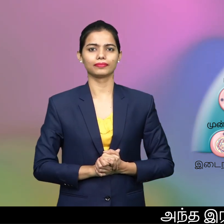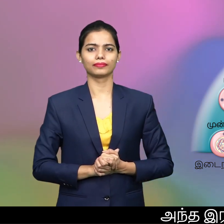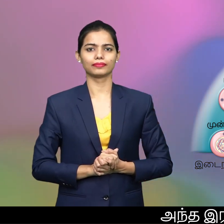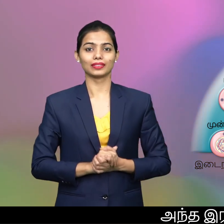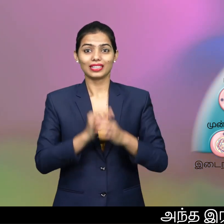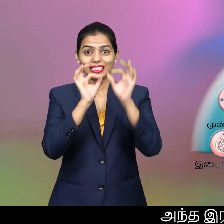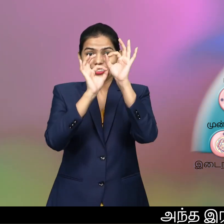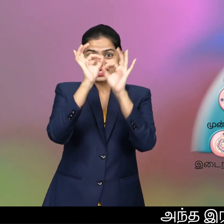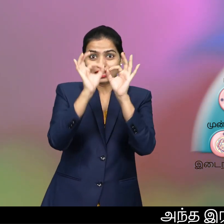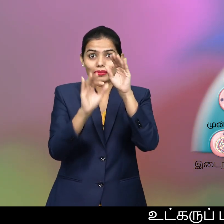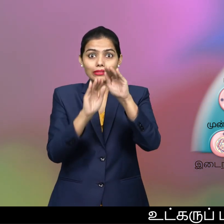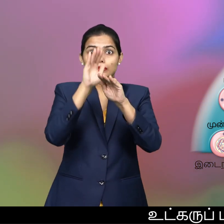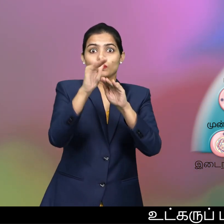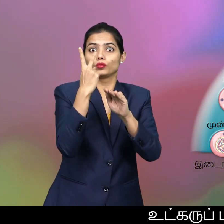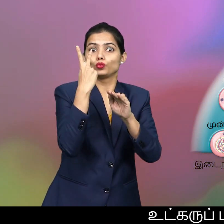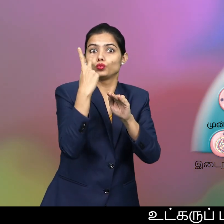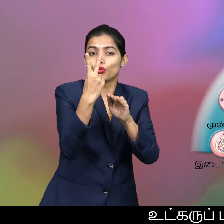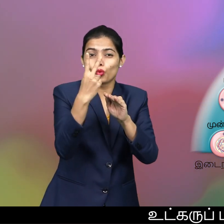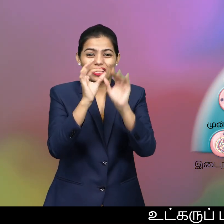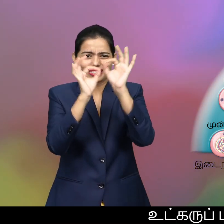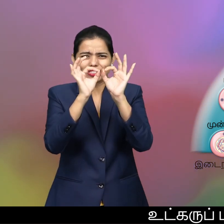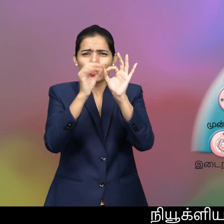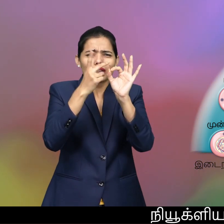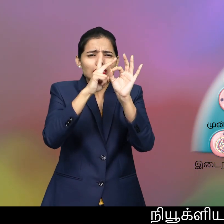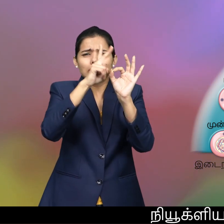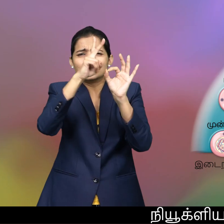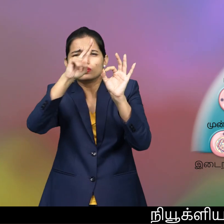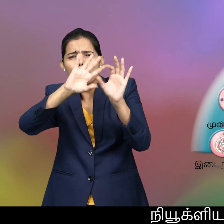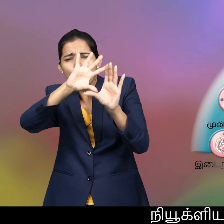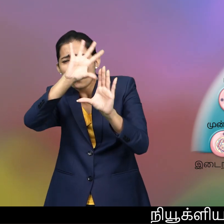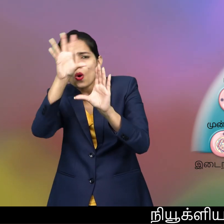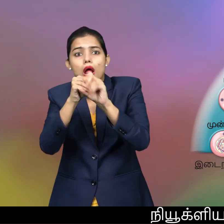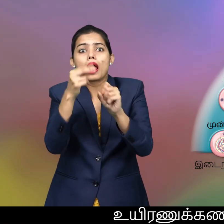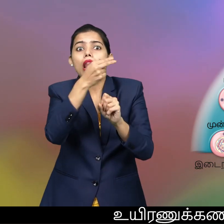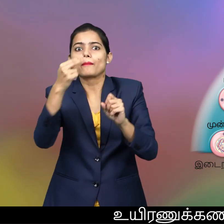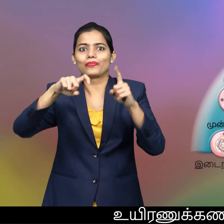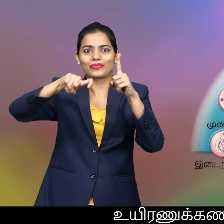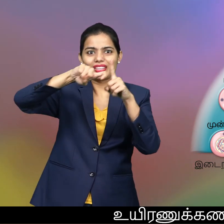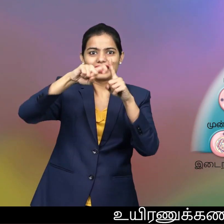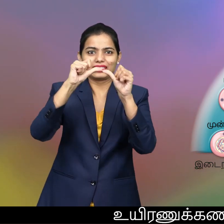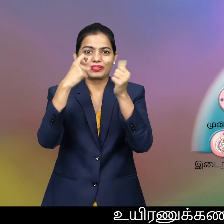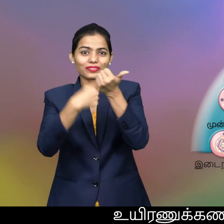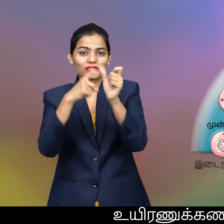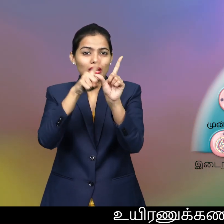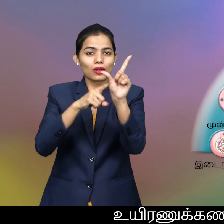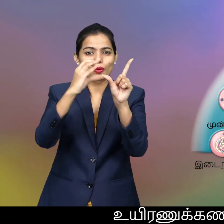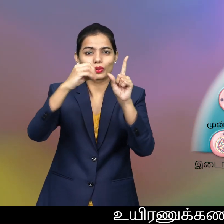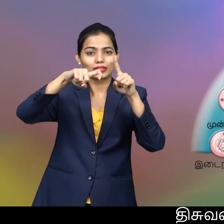இந்த இரண்டு படிகள் உட்கரு பிரிவு அல்லது நியூக்ளியர் பிரிவு மற்றும் உயிரணு கணிக பகுப்பு அல்லது